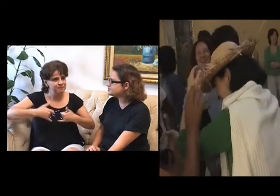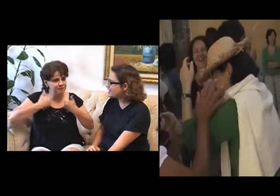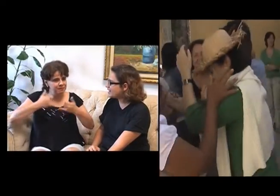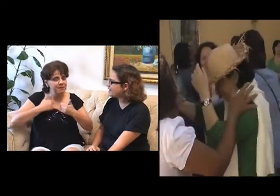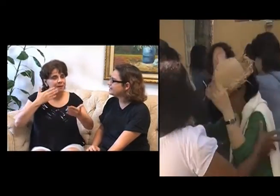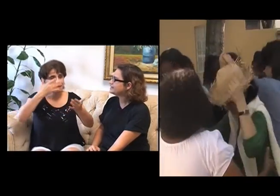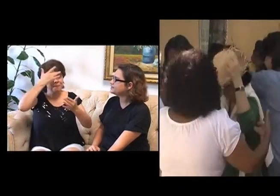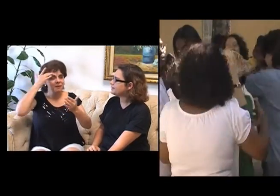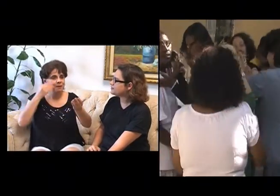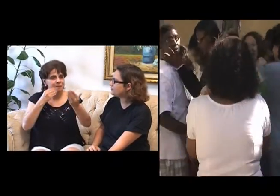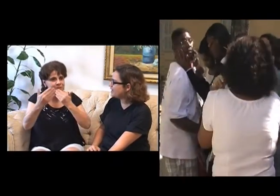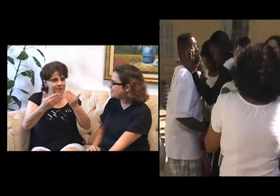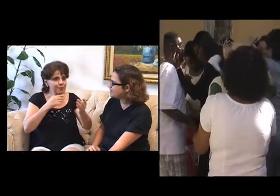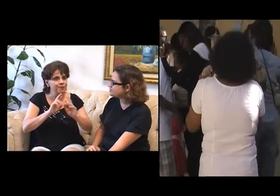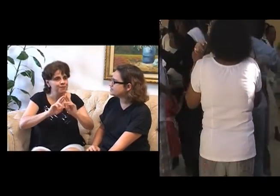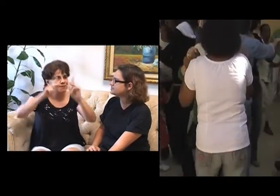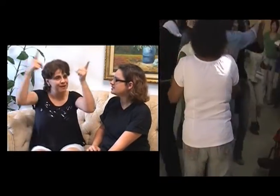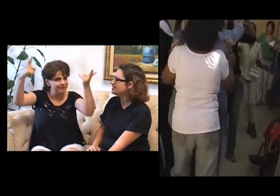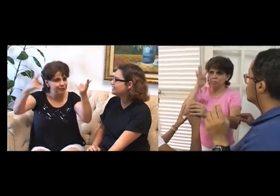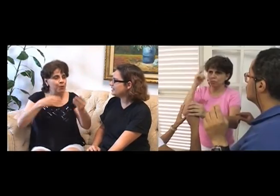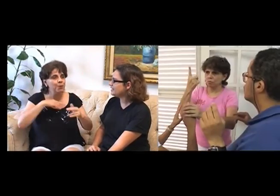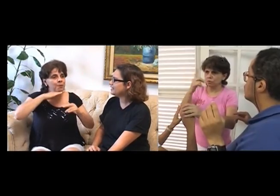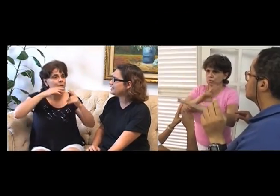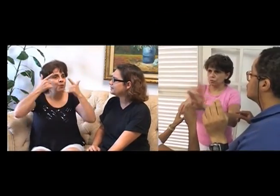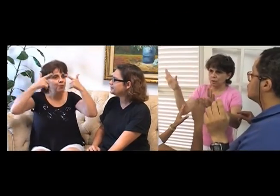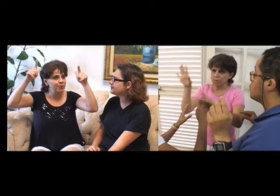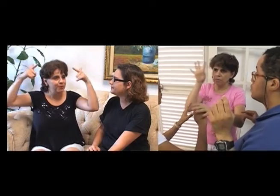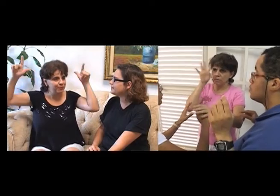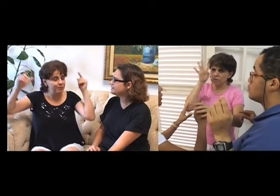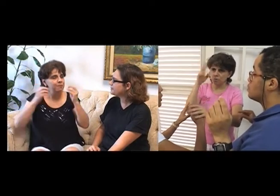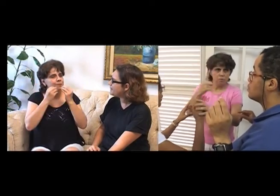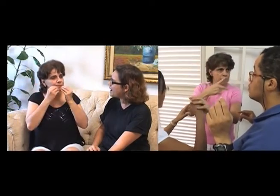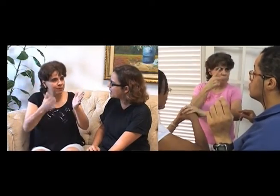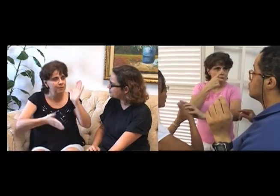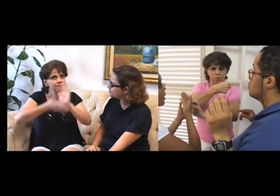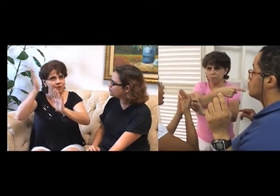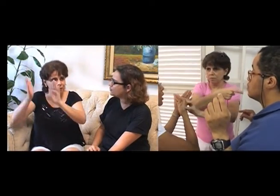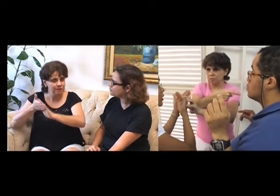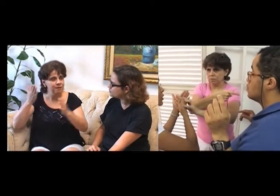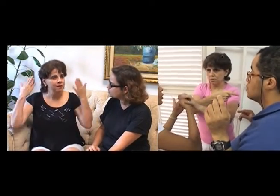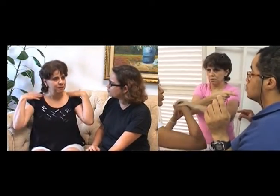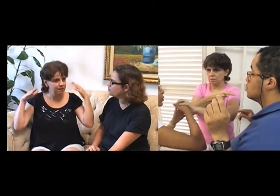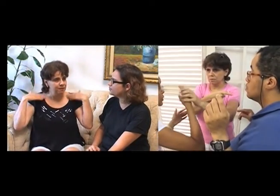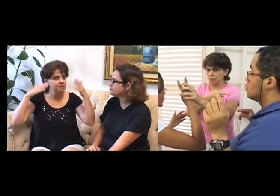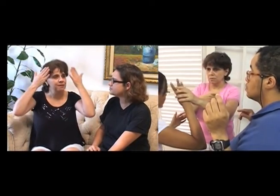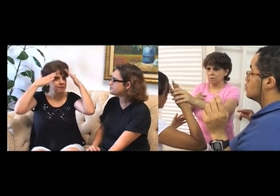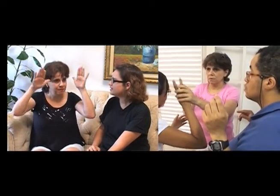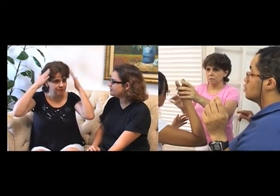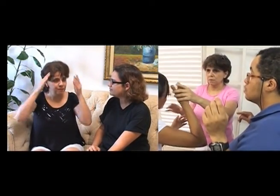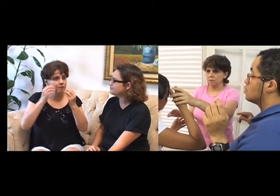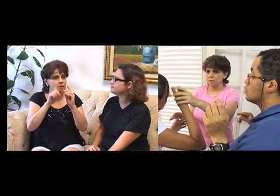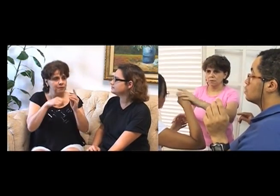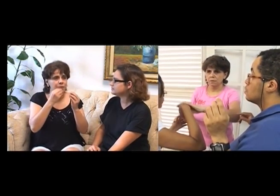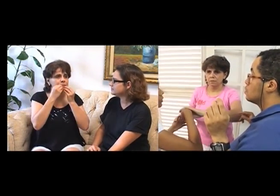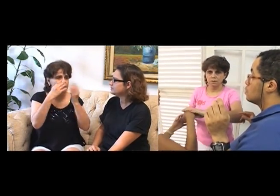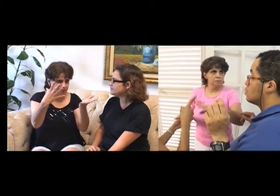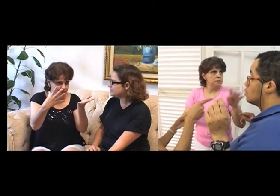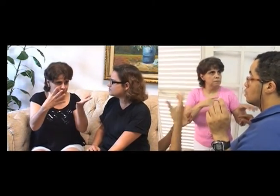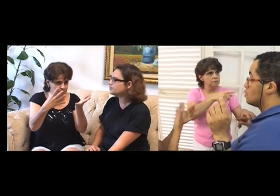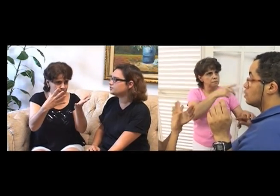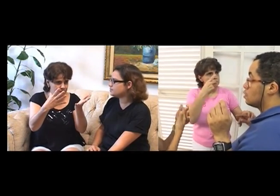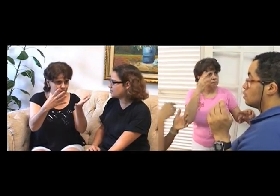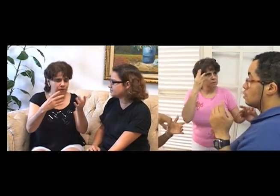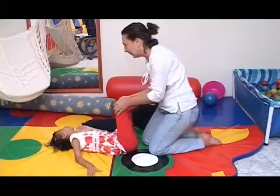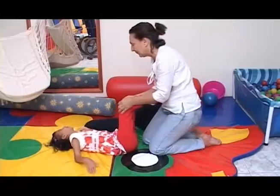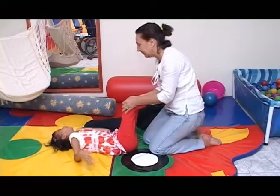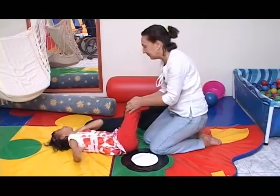de viajar, ir para festas, bater papo com outros surdos.